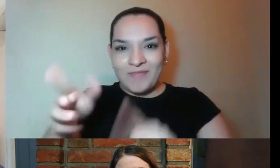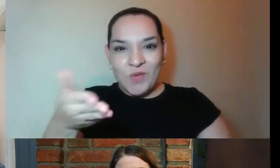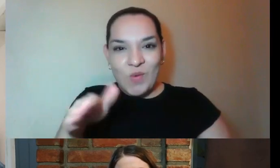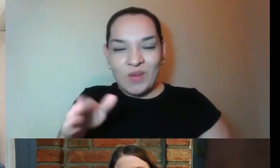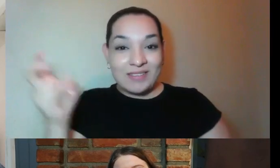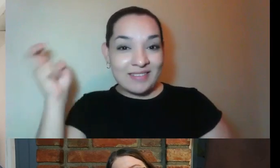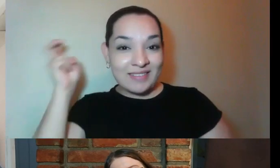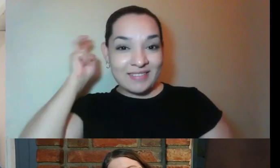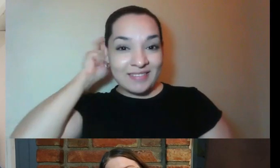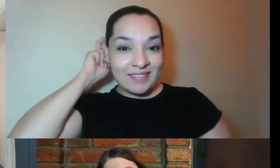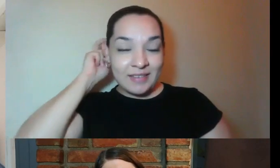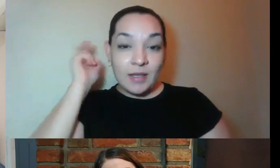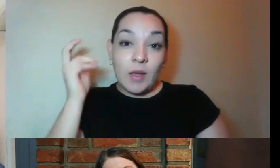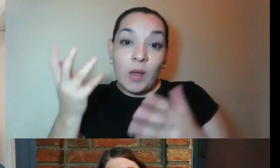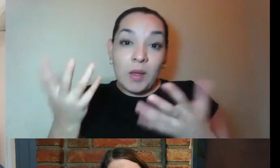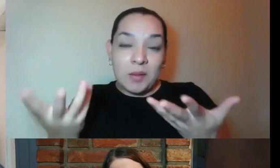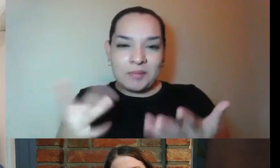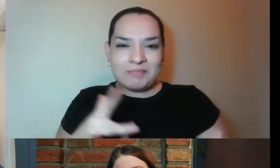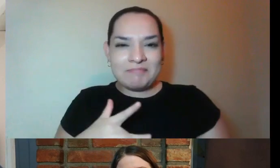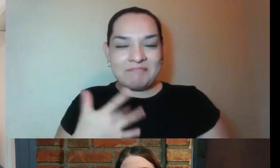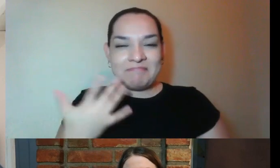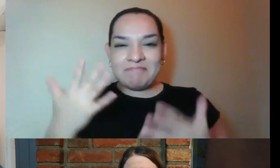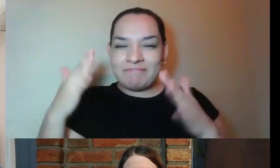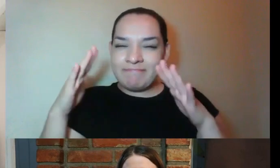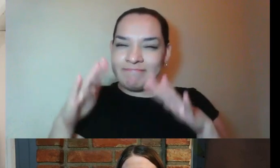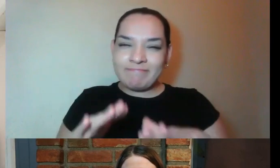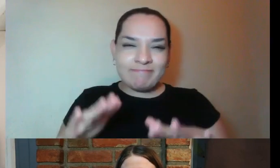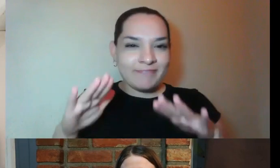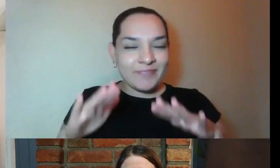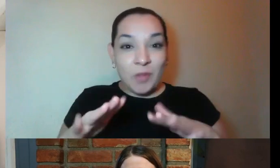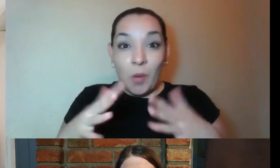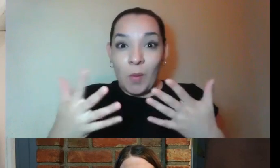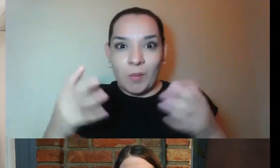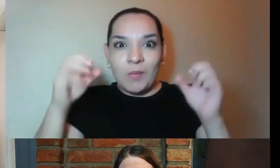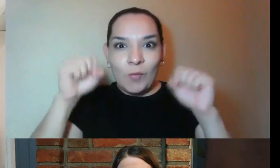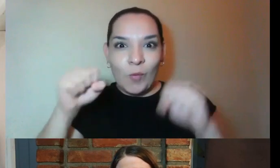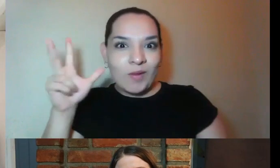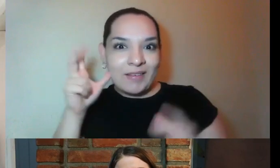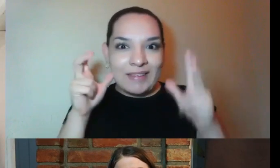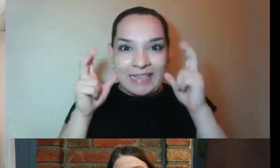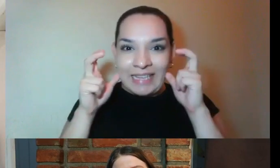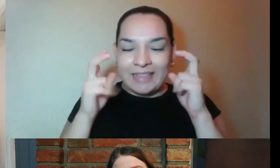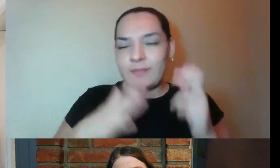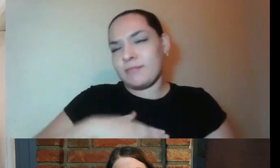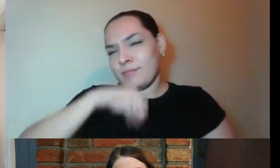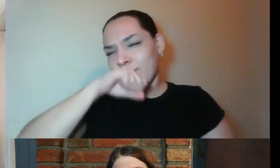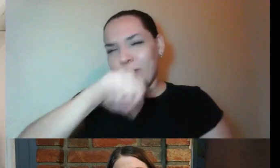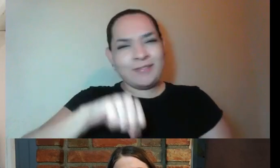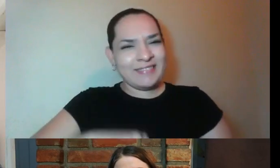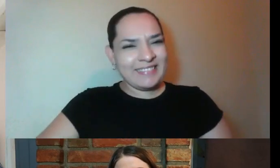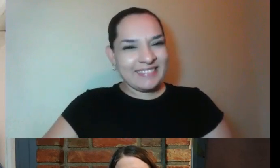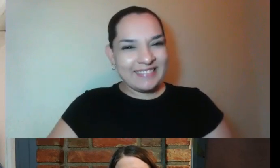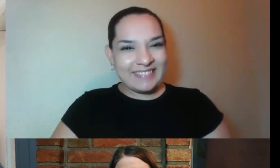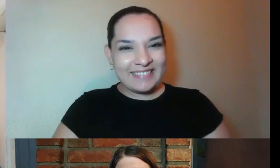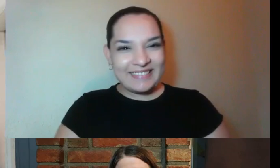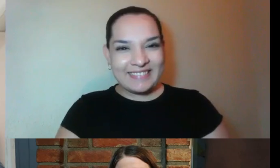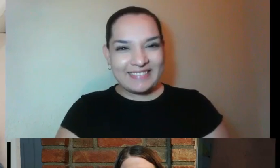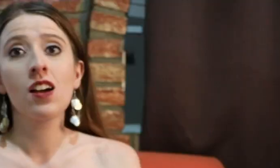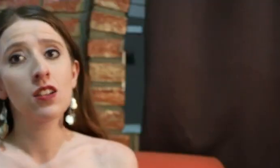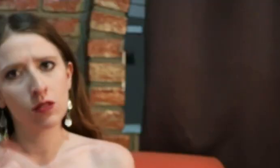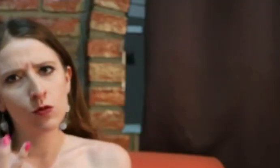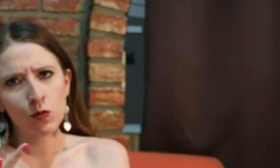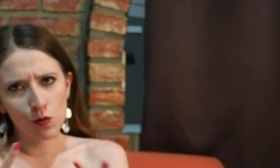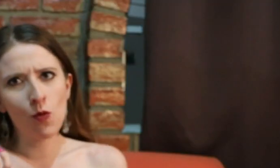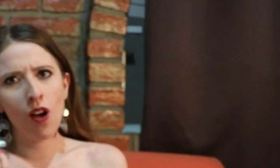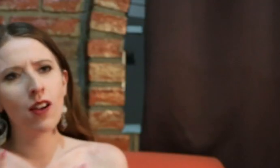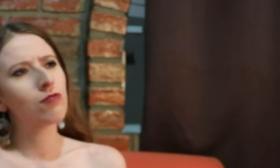coclear con agradecimiento por todas las cosas que puedo escuchar y que me encantan.